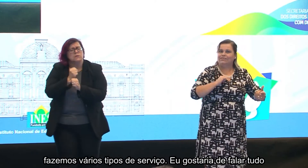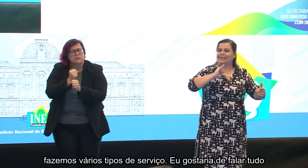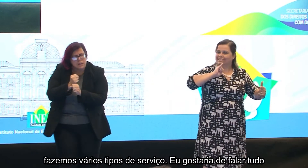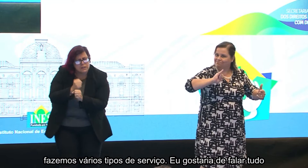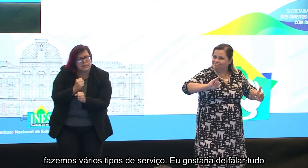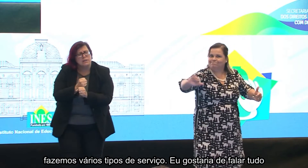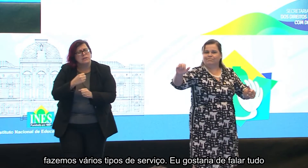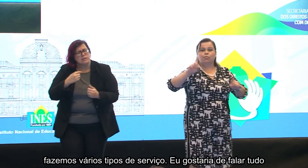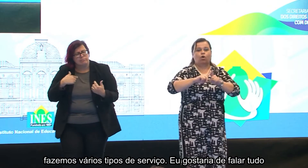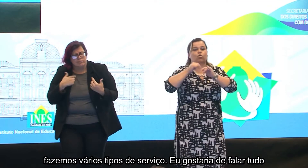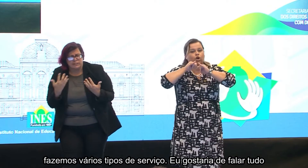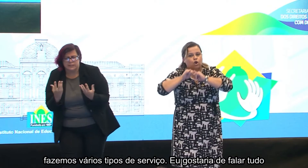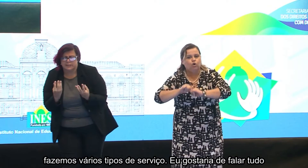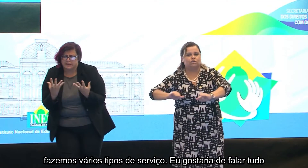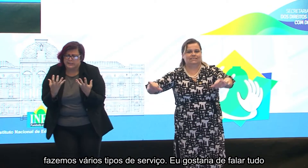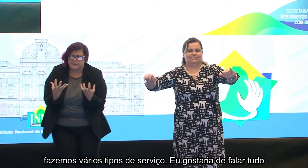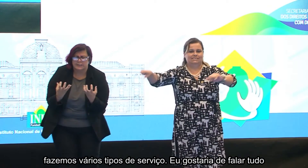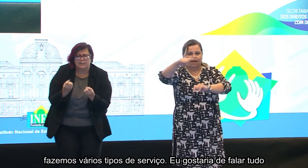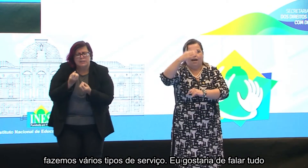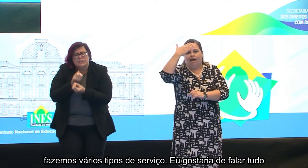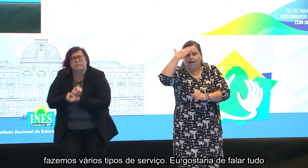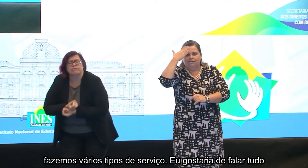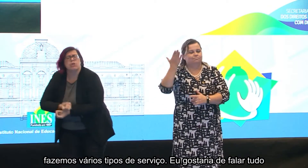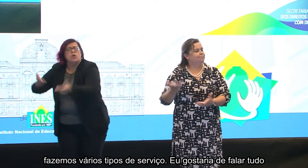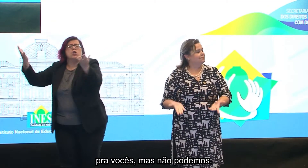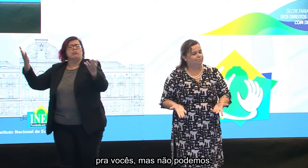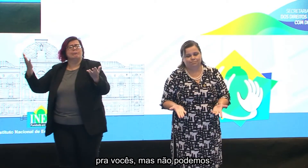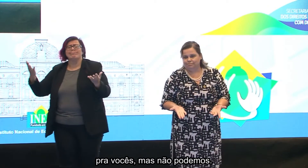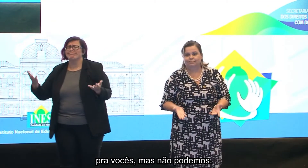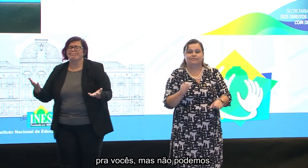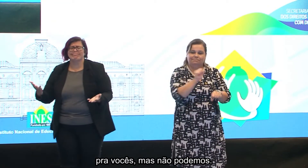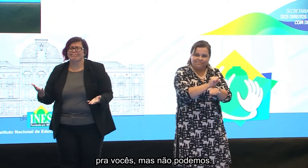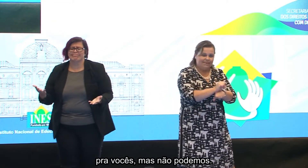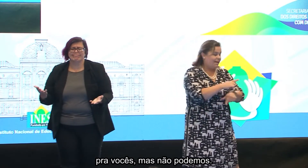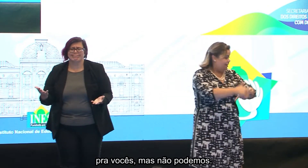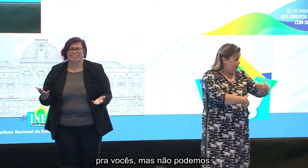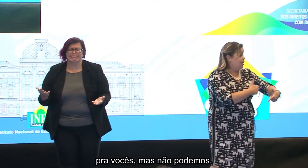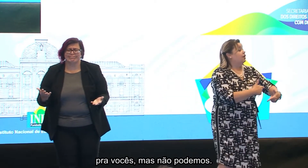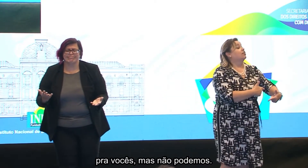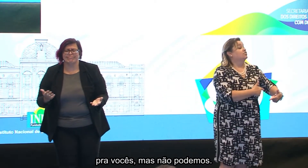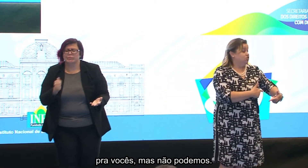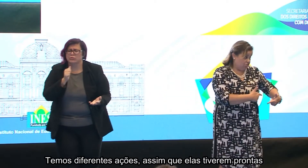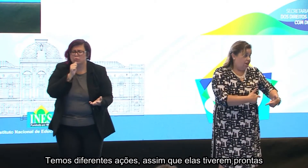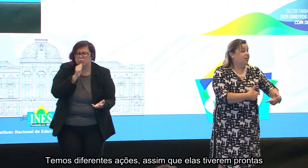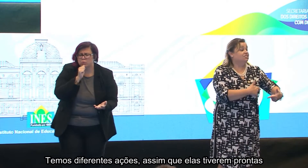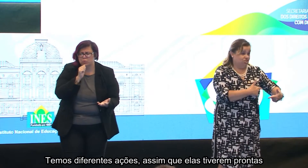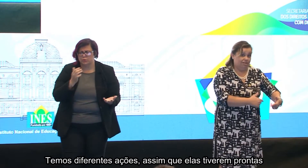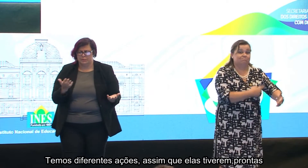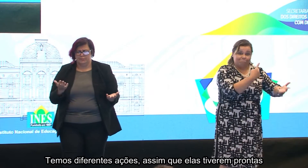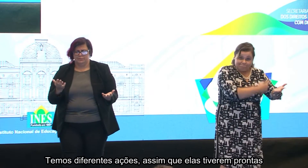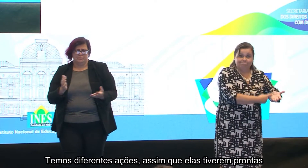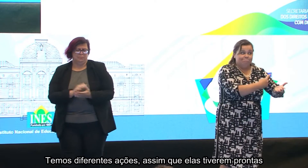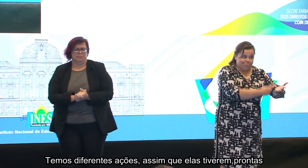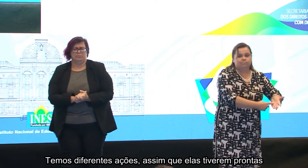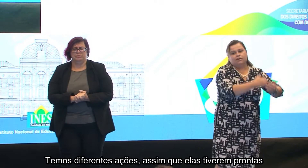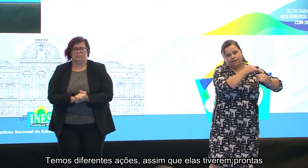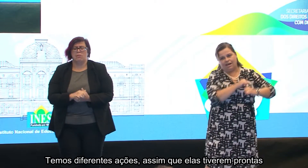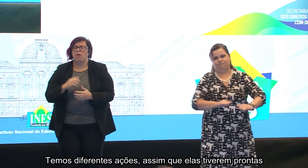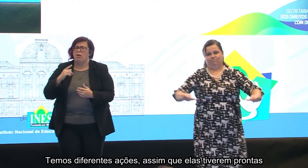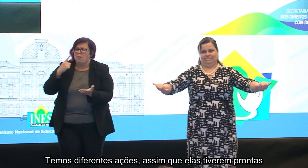tipos de serviço. Eu gostaria de falar tudo com vocês, de contar tudo, mas não podemos. Então, mas temos diferentes ações e assim que